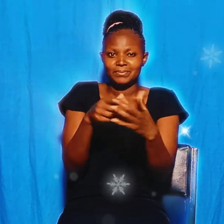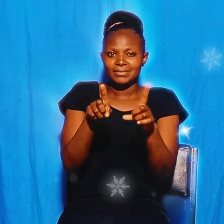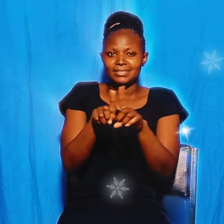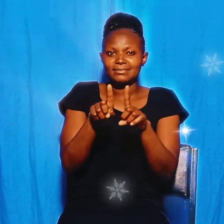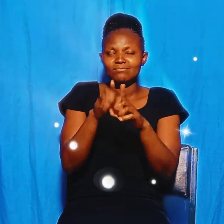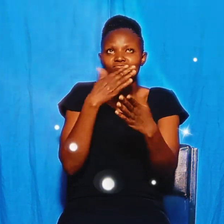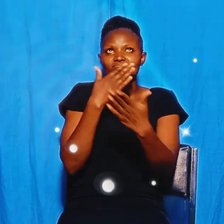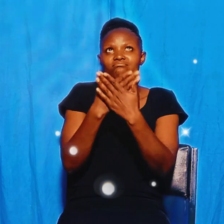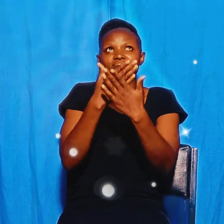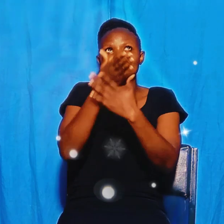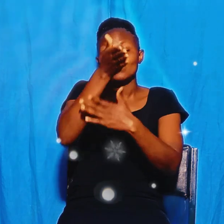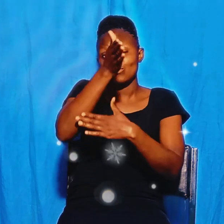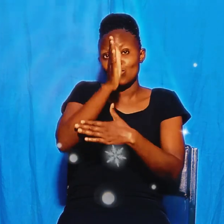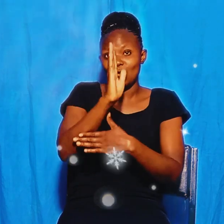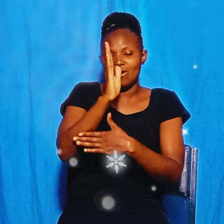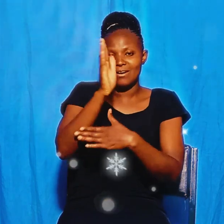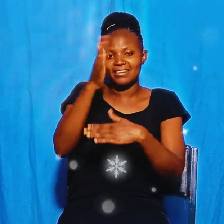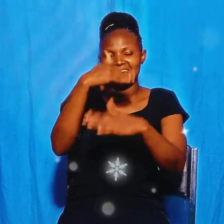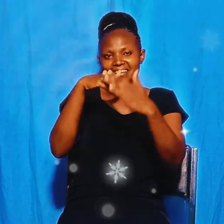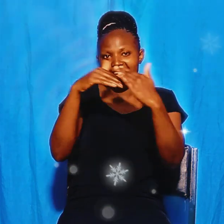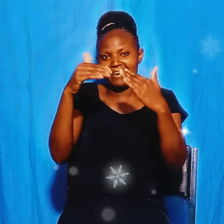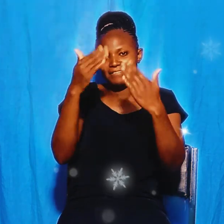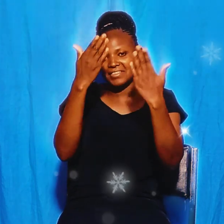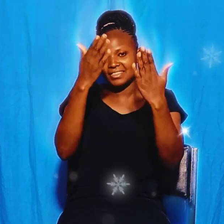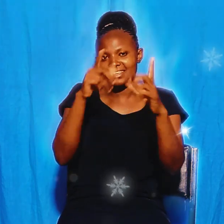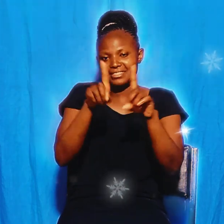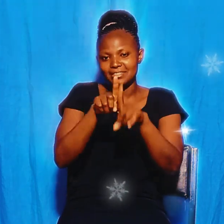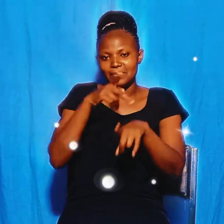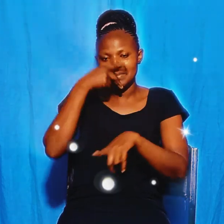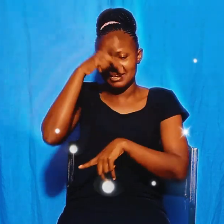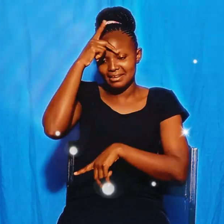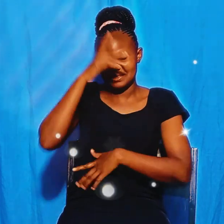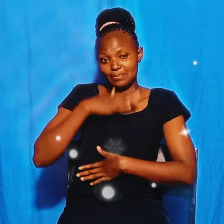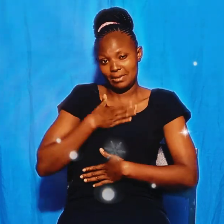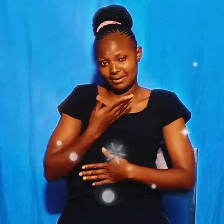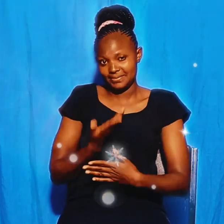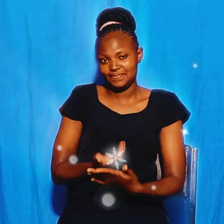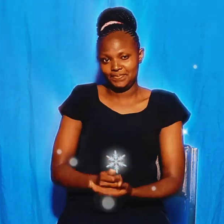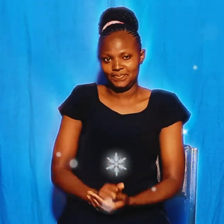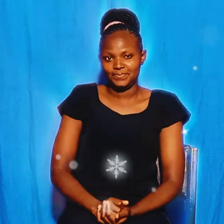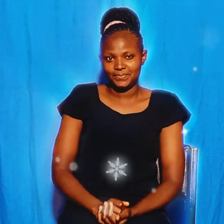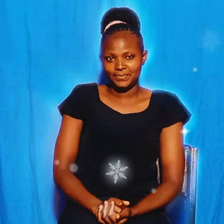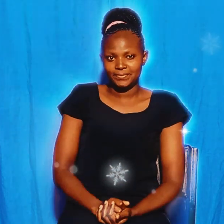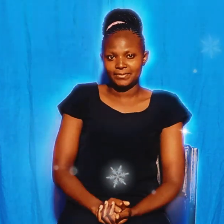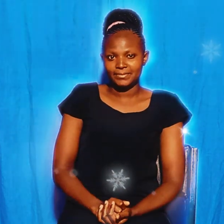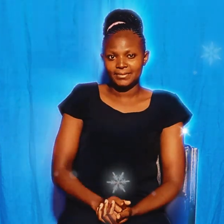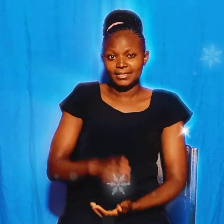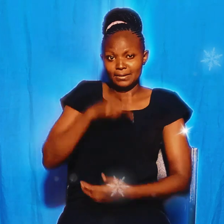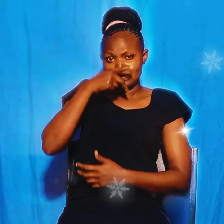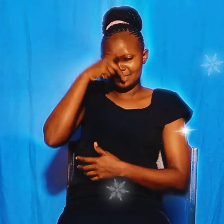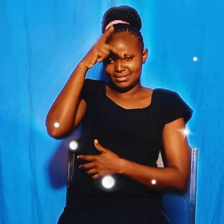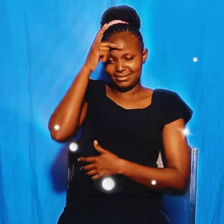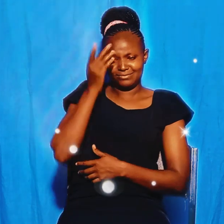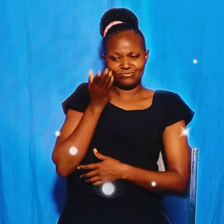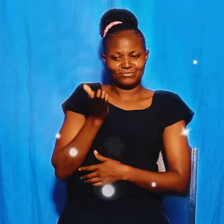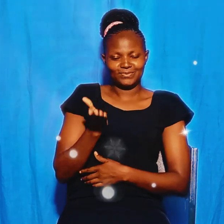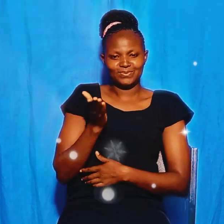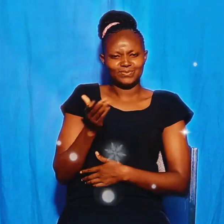kuitu wa itune na asi makwa. Asi ya makwa ni meendete munomono.